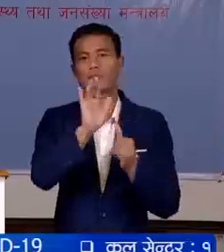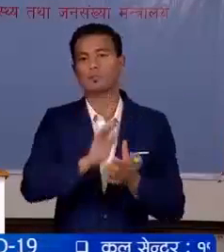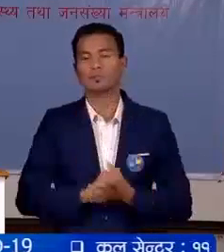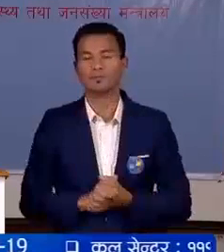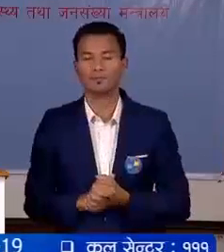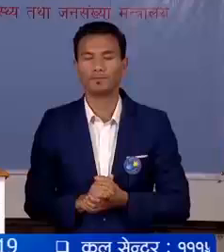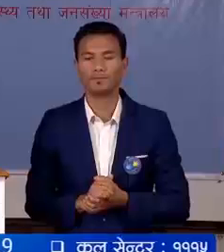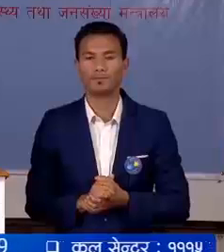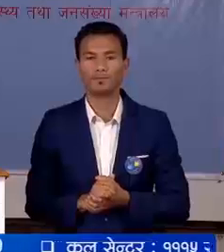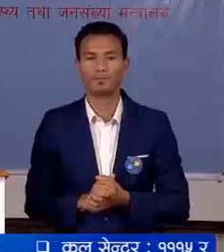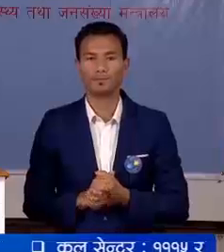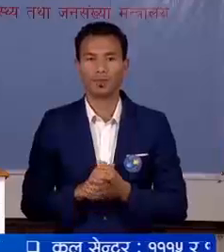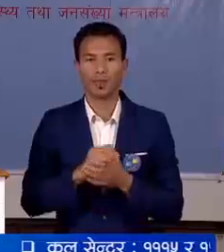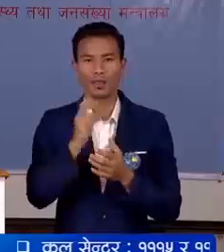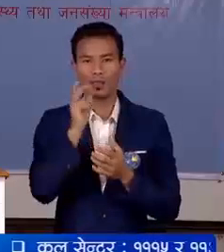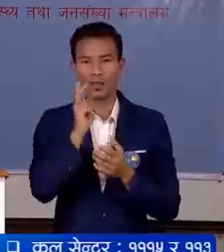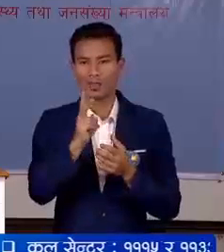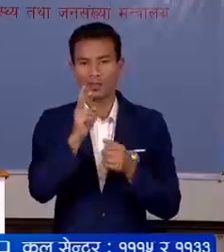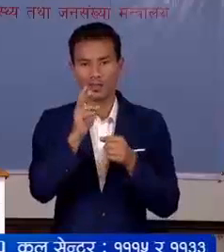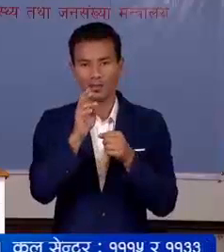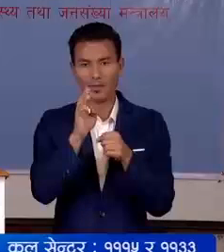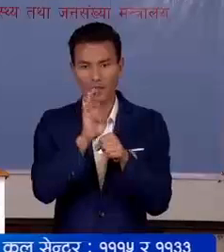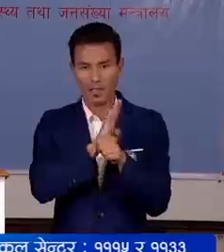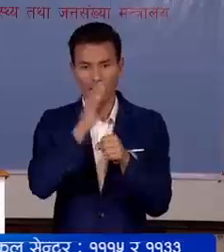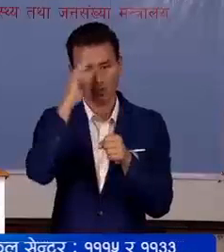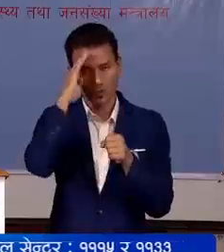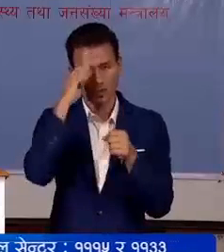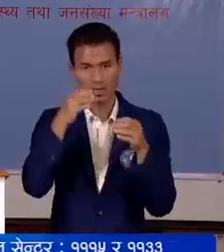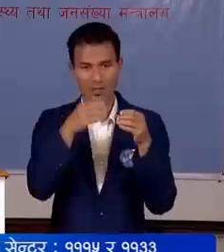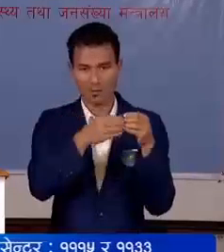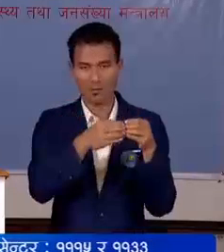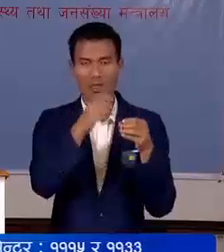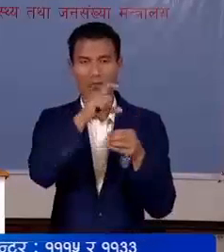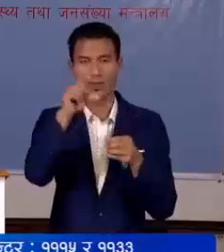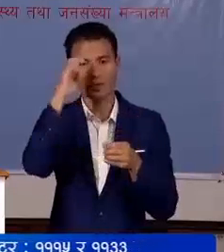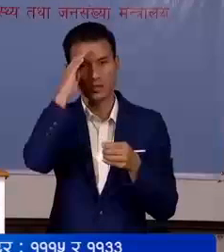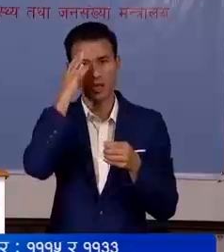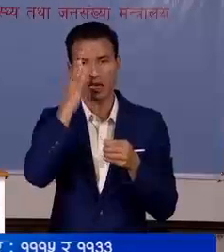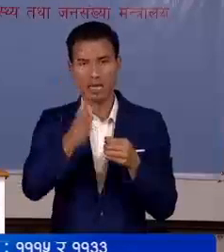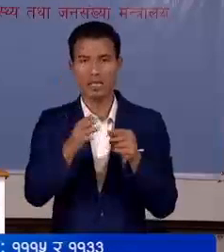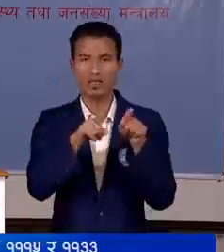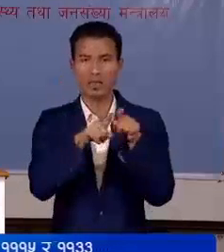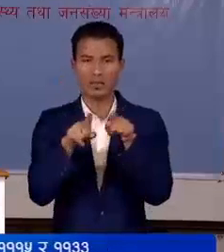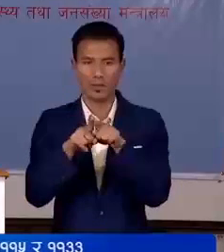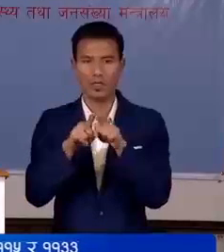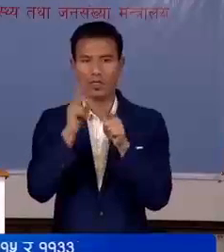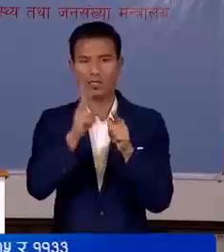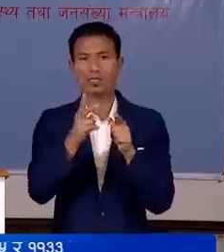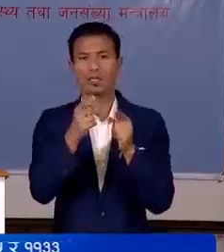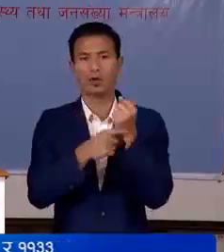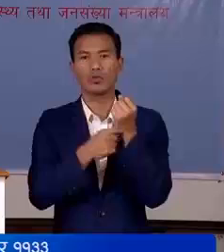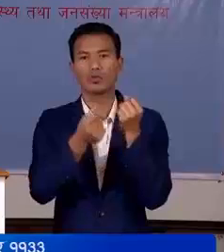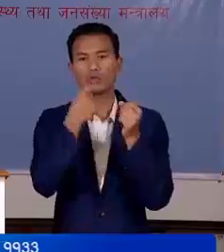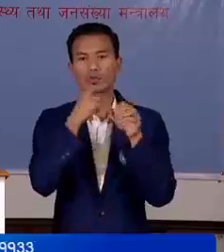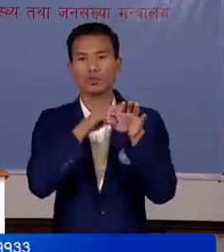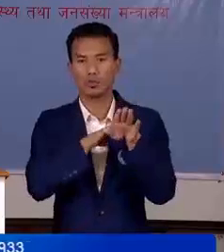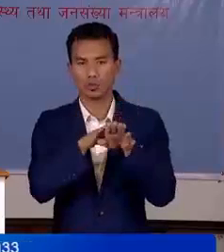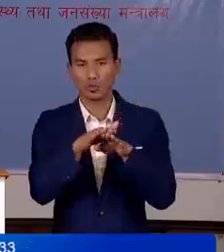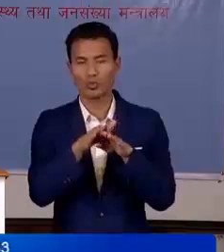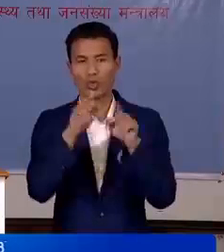आगाशू। तेशेवीज मां सरकारी तर्फ नेपाल सरकारी ले पनी यसता कती पे अवसेदी होरू